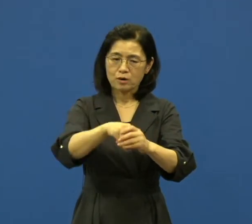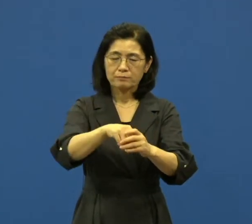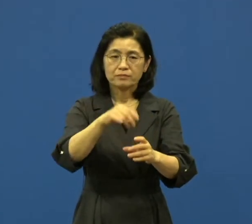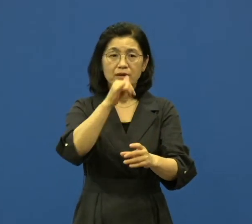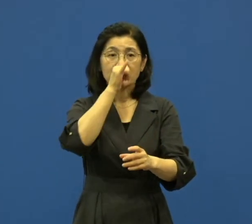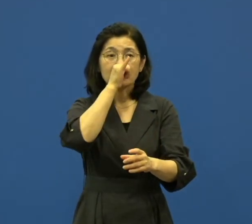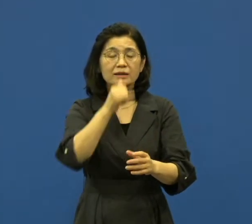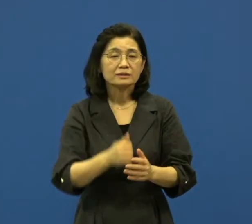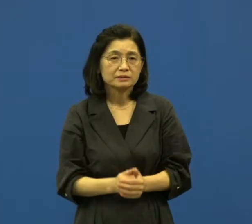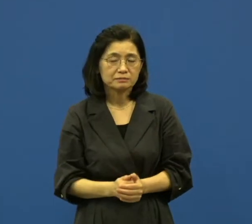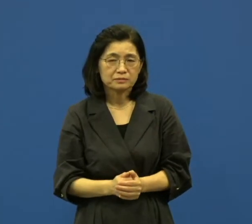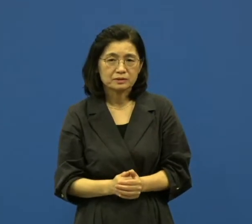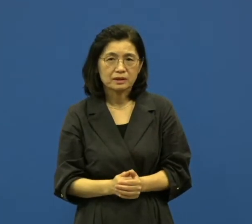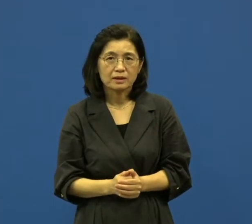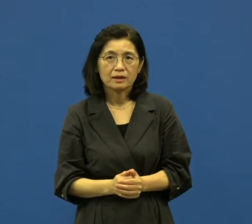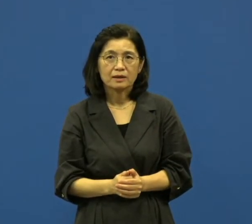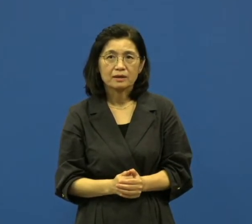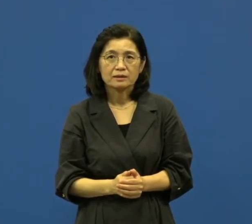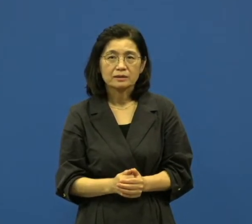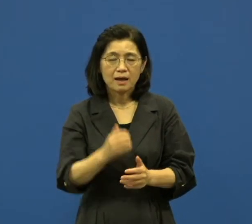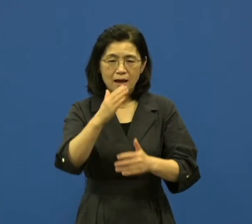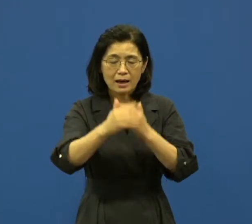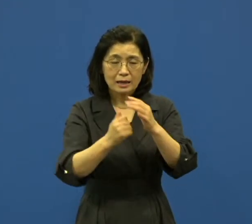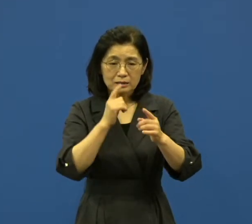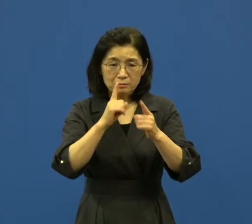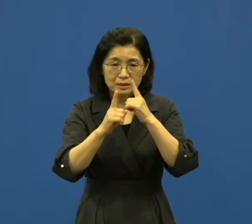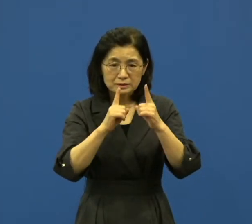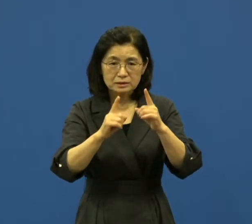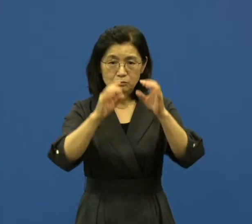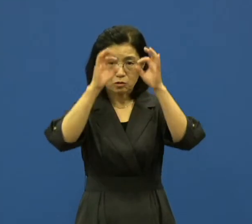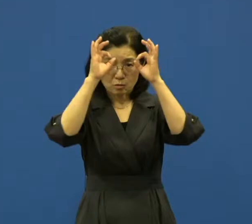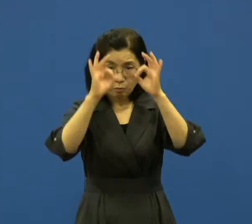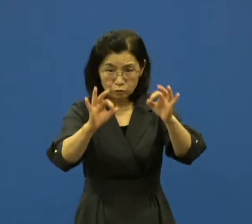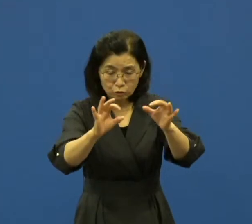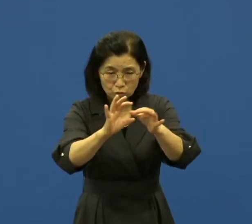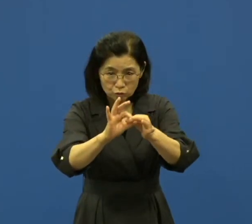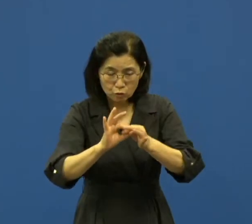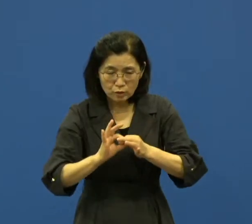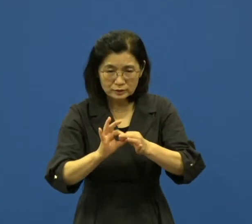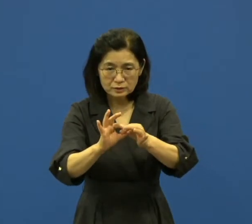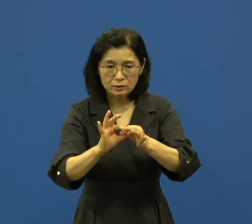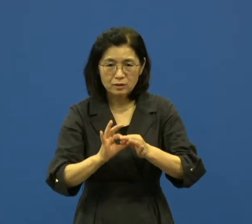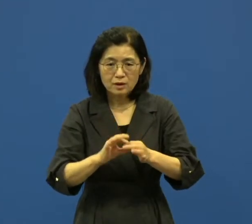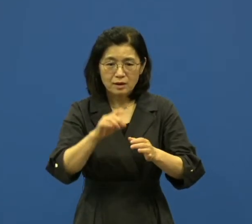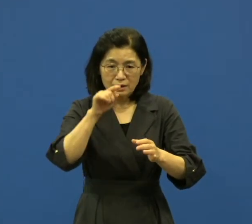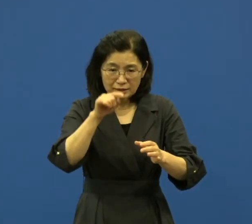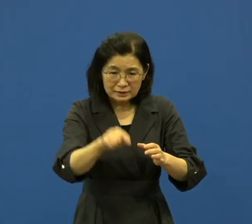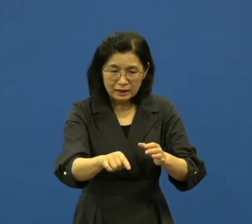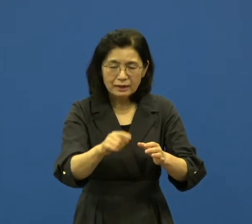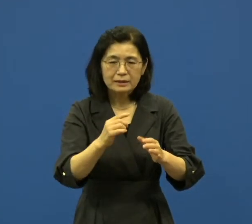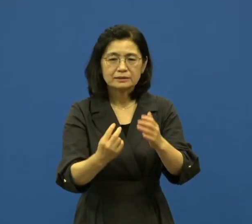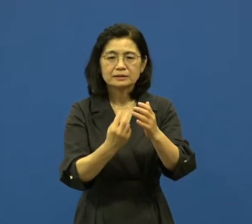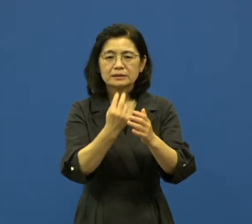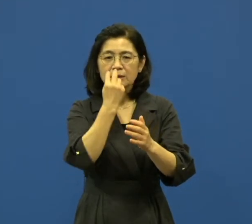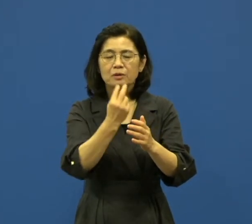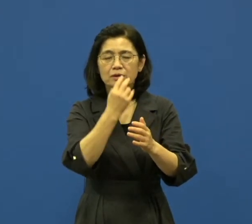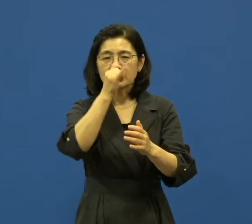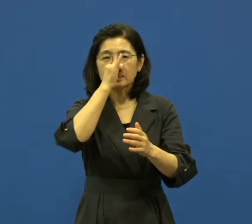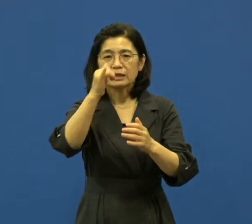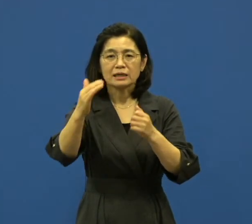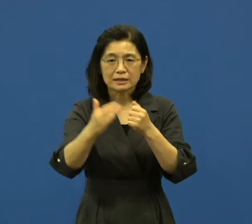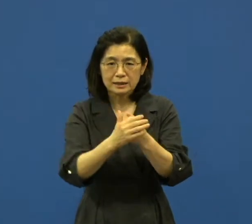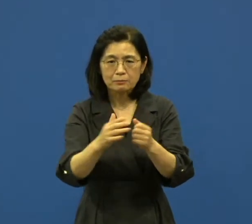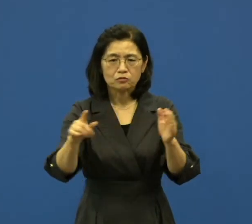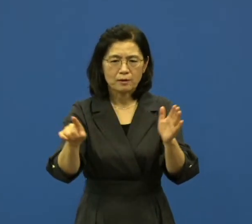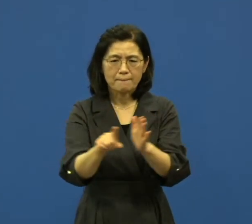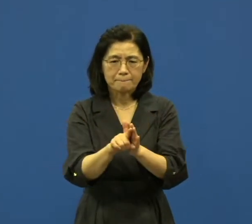안에 심겨질 때 믿음이 일어나는 것입니다. 믿음의 활성화가 일어난다는 말이죠. 말씀을 듣는 가운데